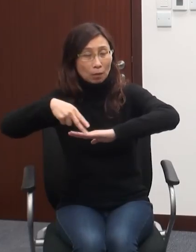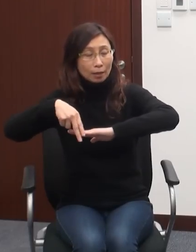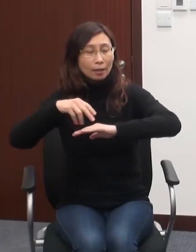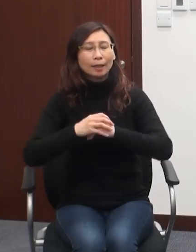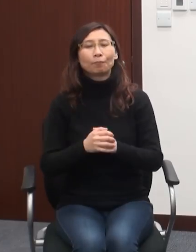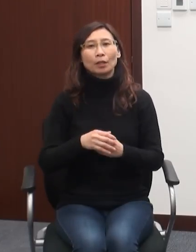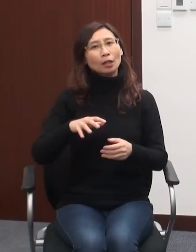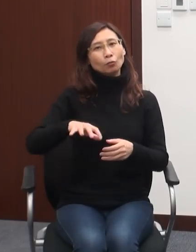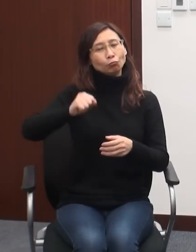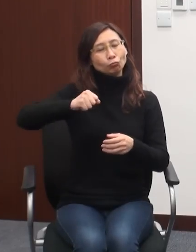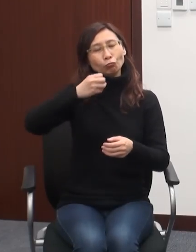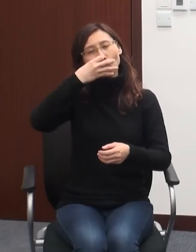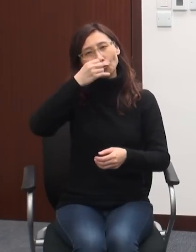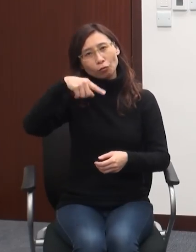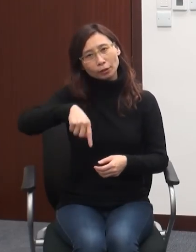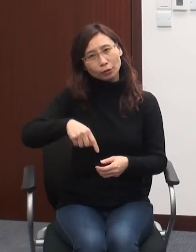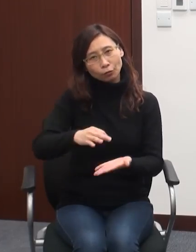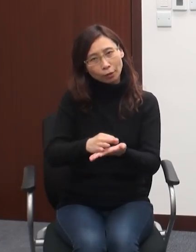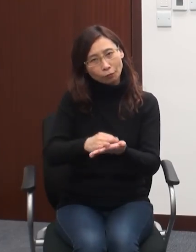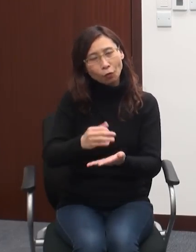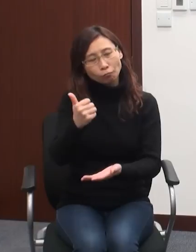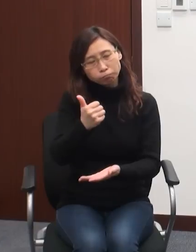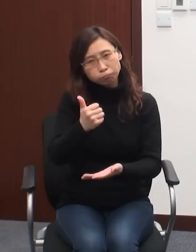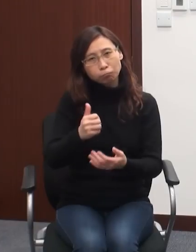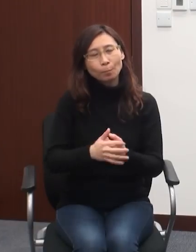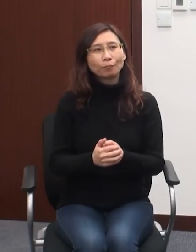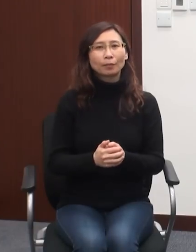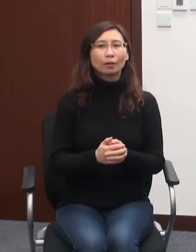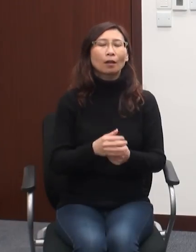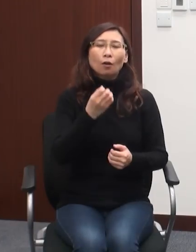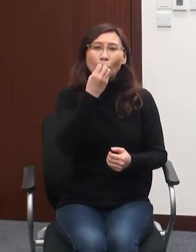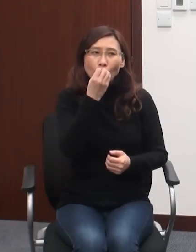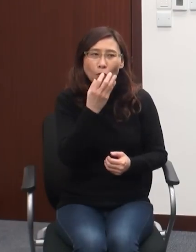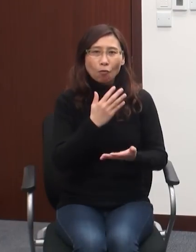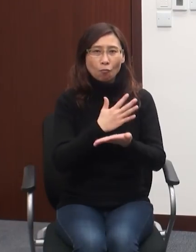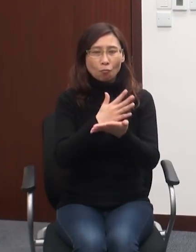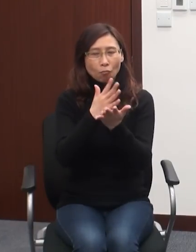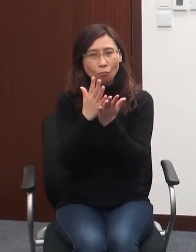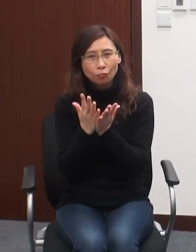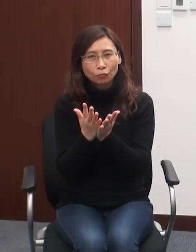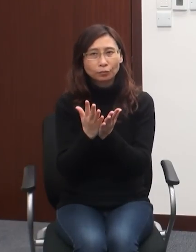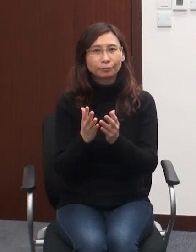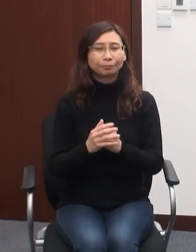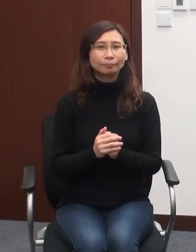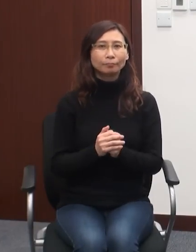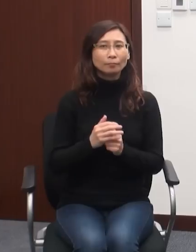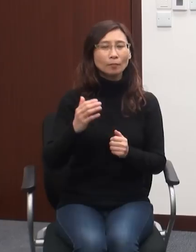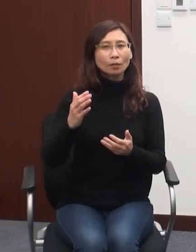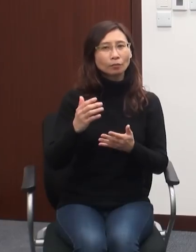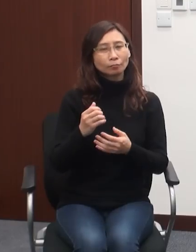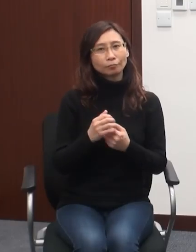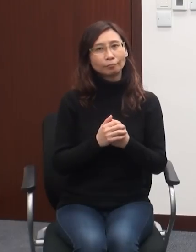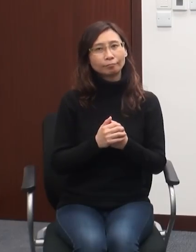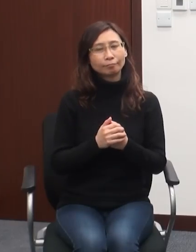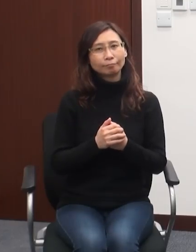個咁有利位置可以繼續即係無論喺即係香港啊，或者各方面咧，係利用香港嗰個即係角色